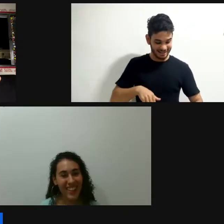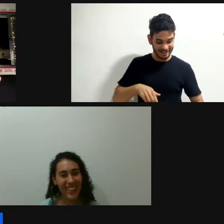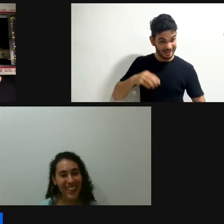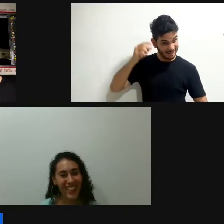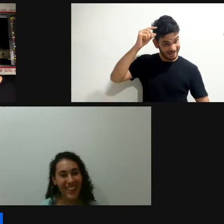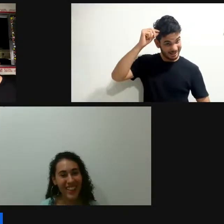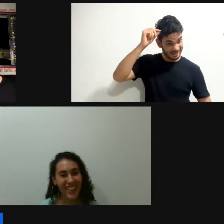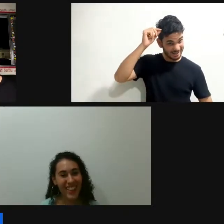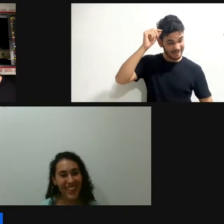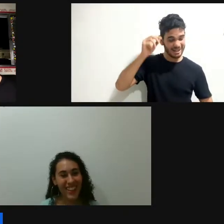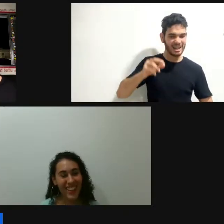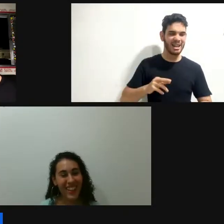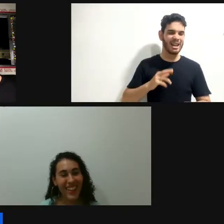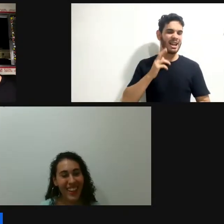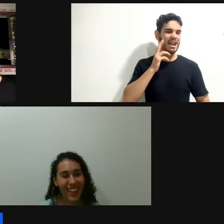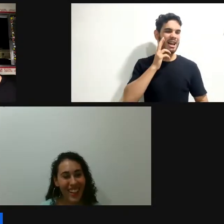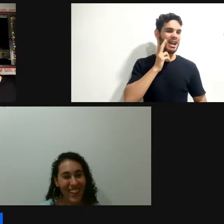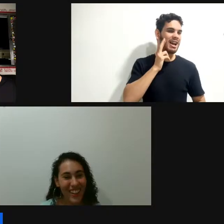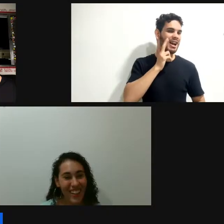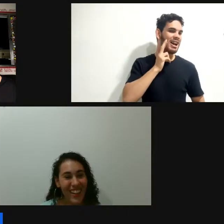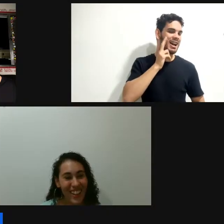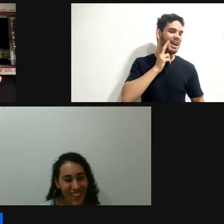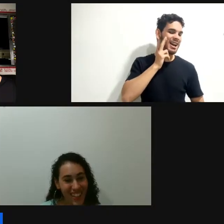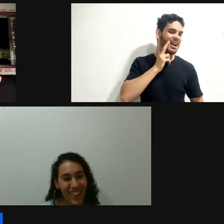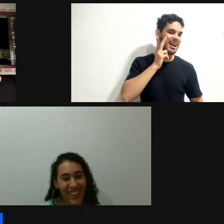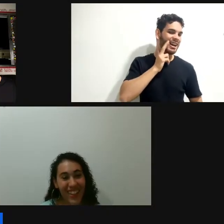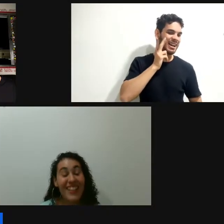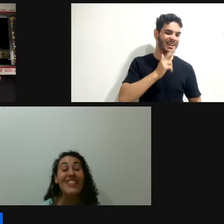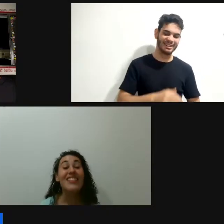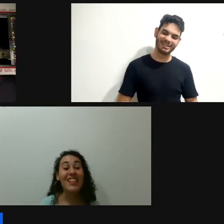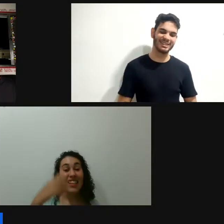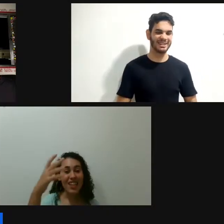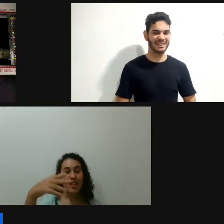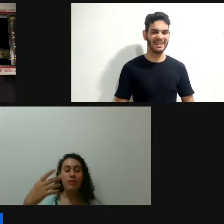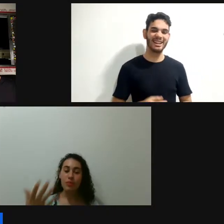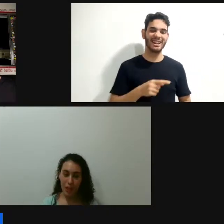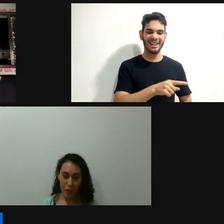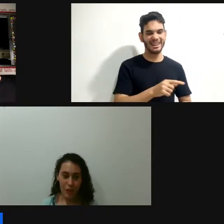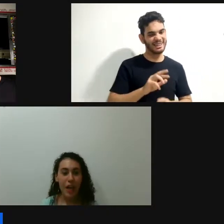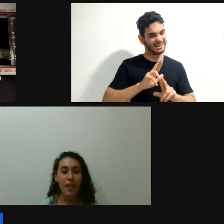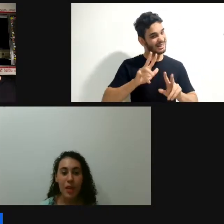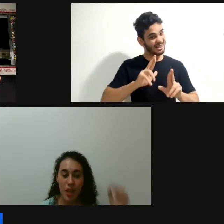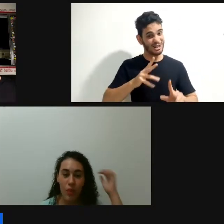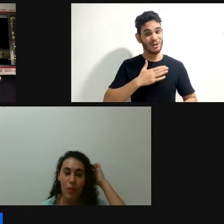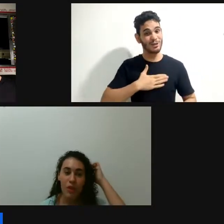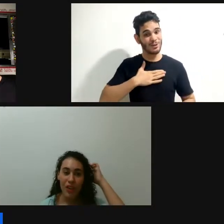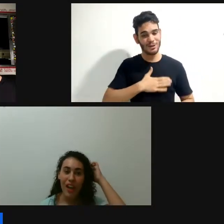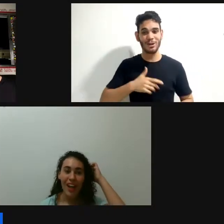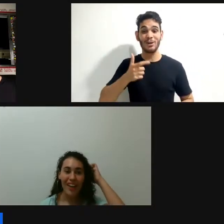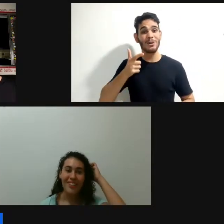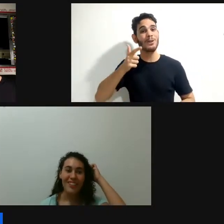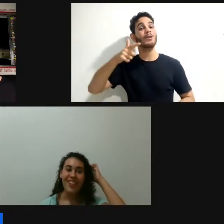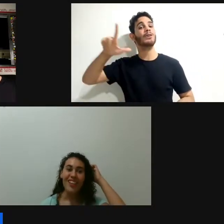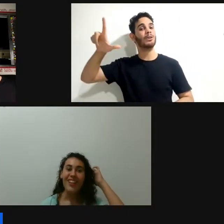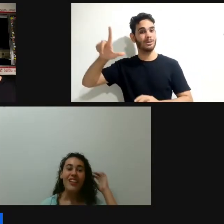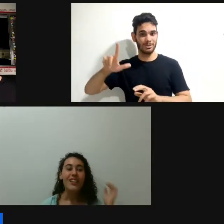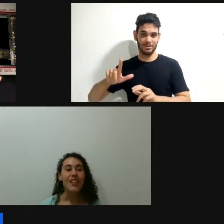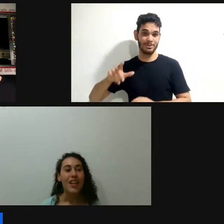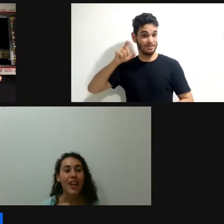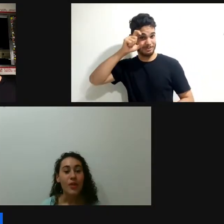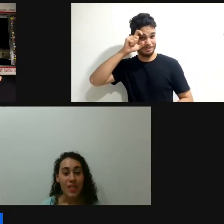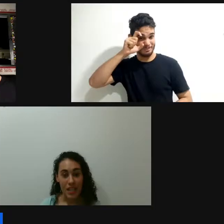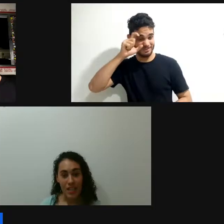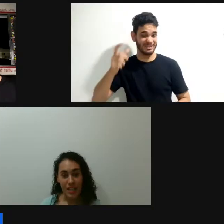Eu sou um pouquinho mais rústico, né? Eu sou Berserk. Sim, também já ouvi muito falar.